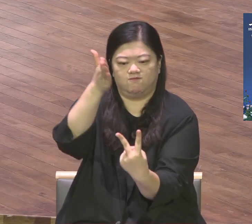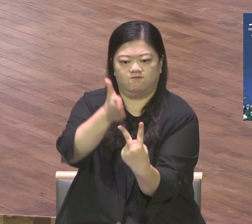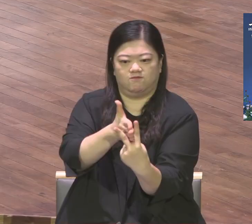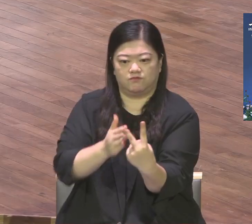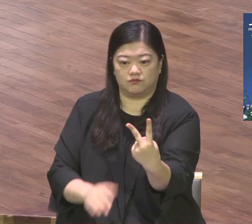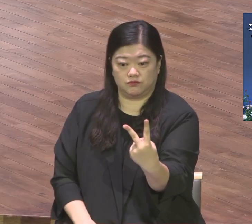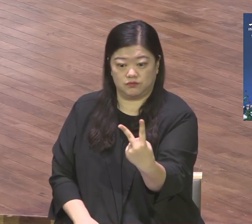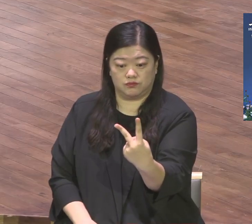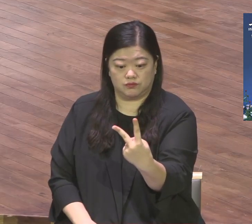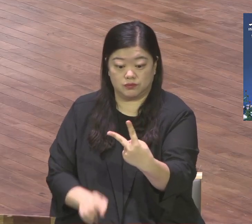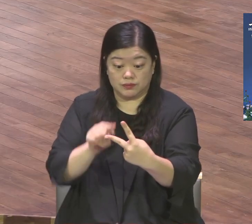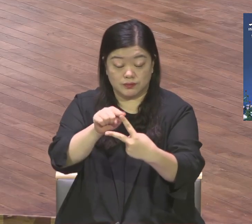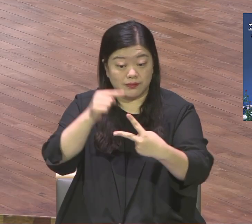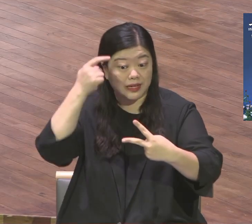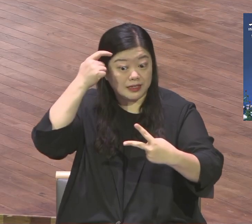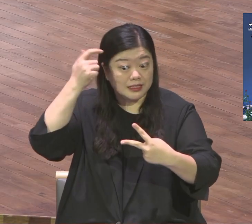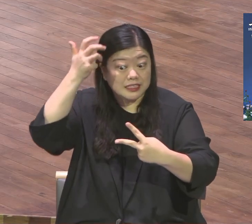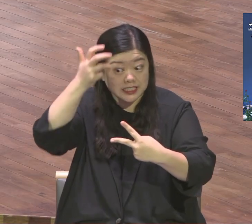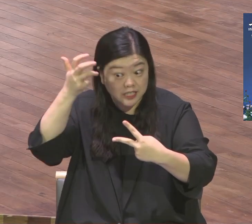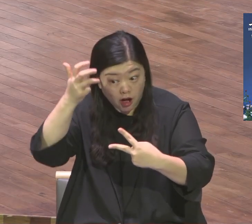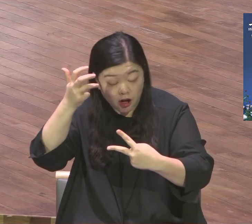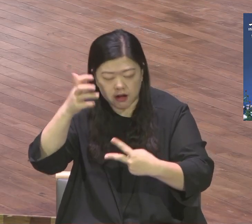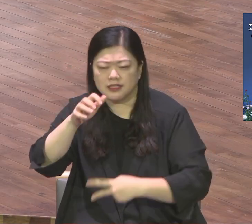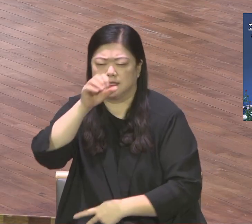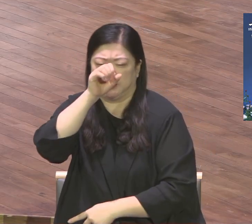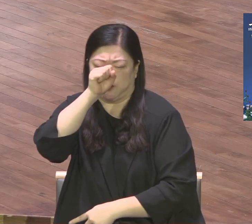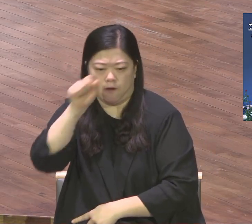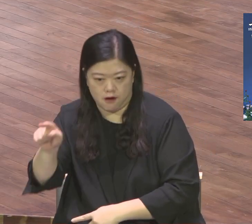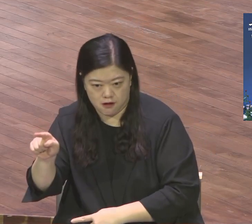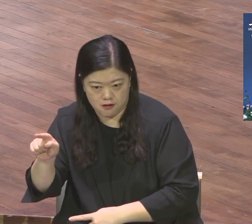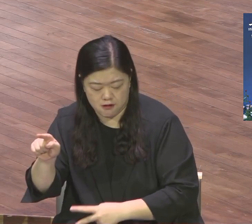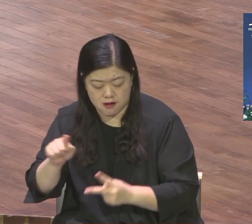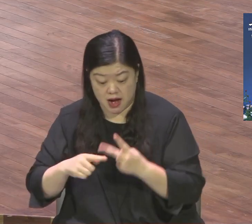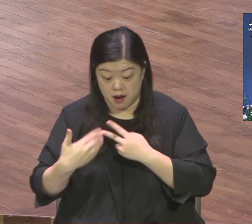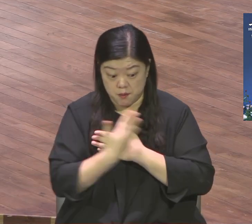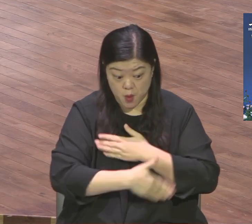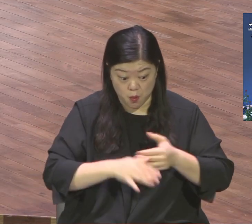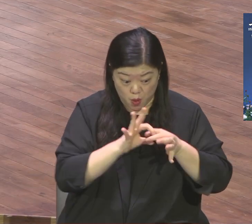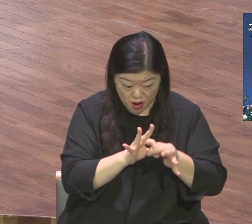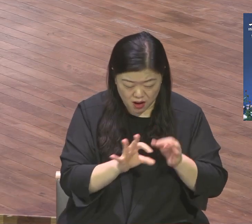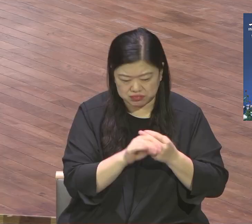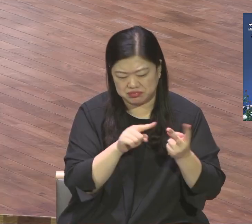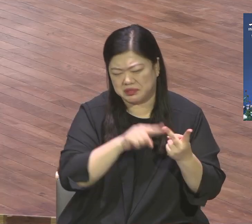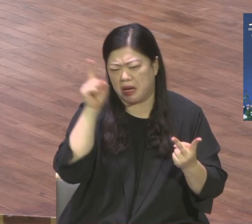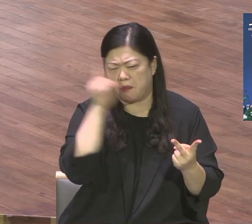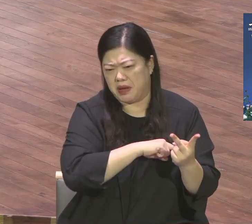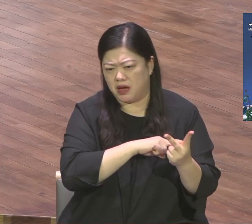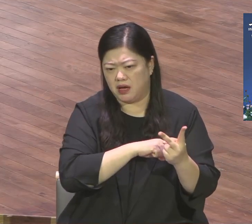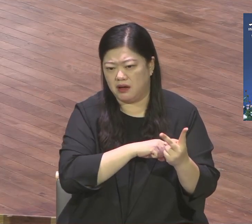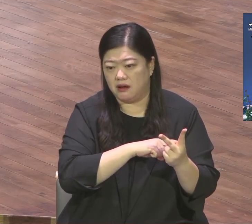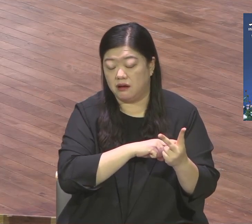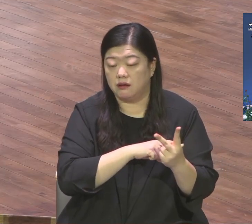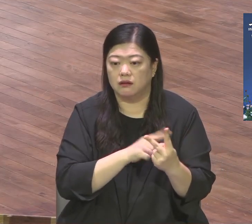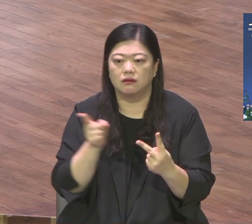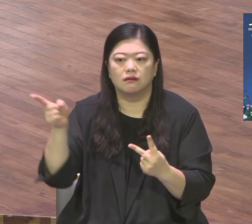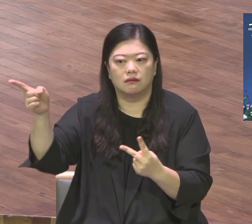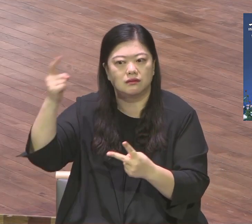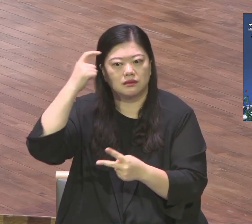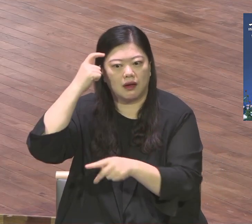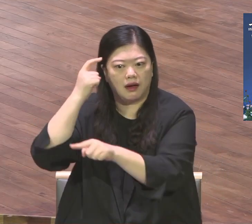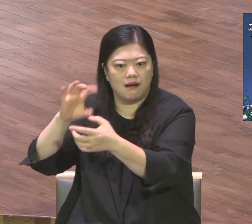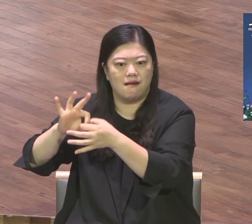그래서 영적인 것은 선하고 육적인 것은 악하다. 이렇게 딱 나눴어요. 이분법입니다.